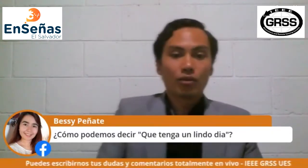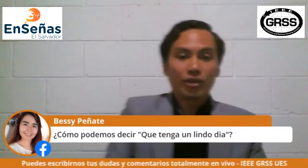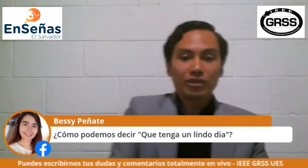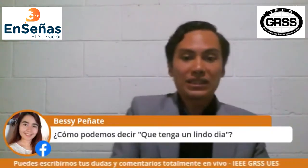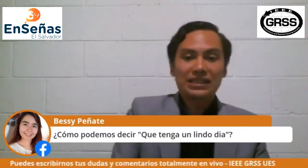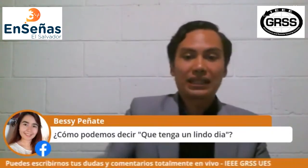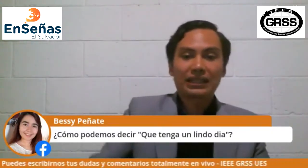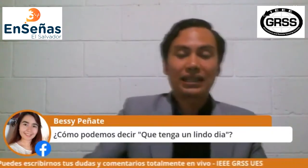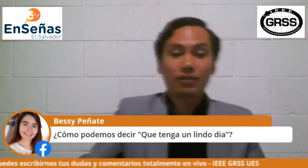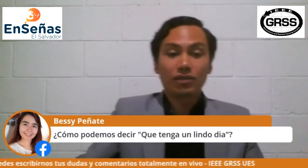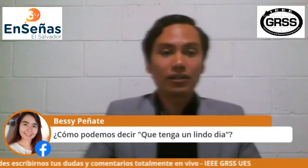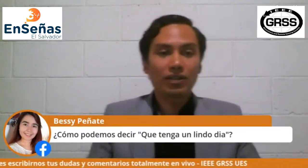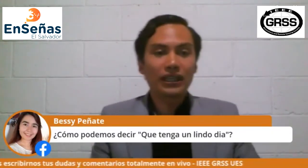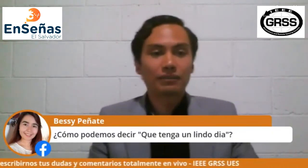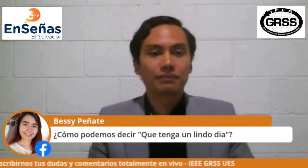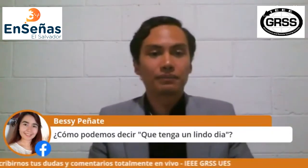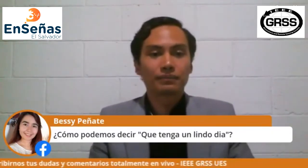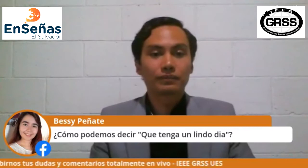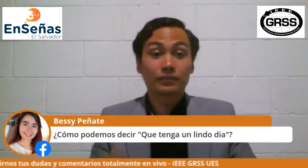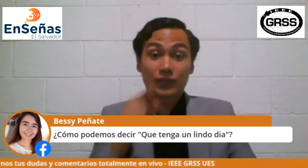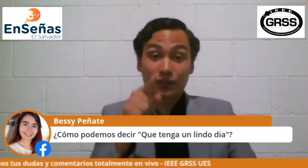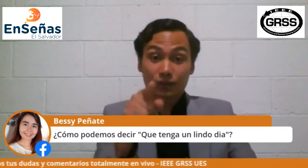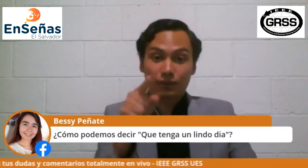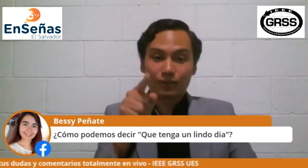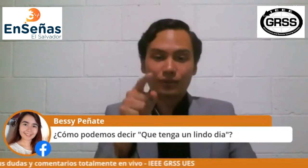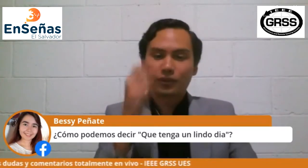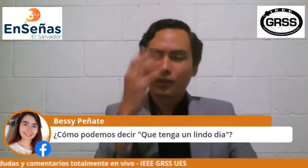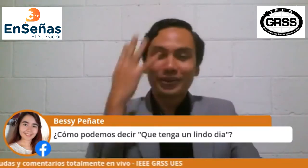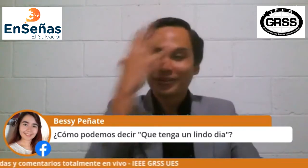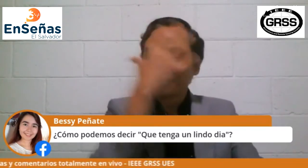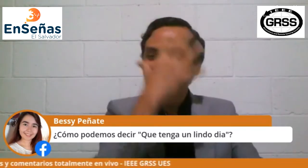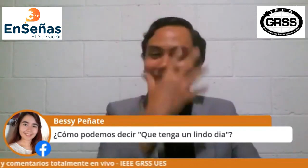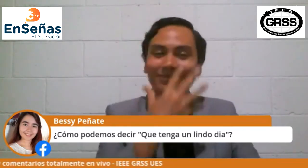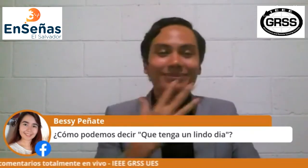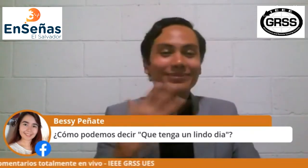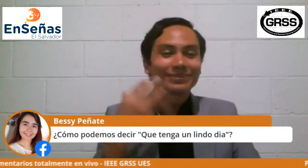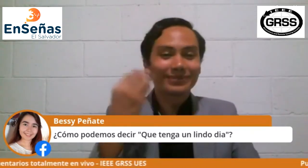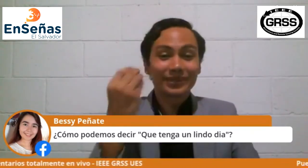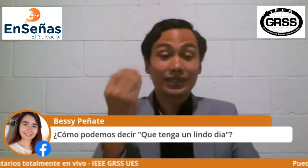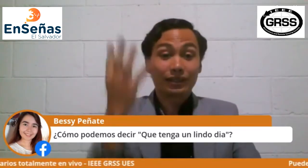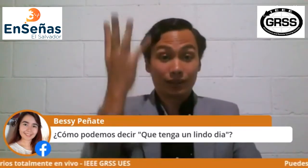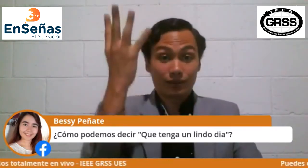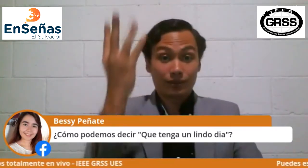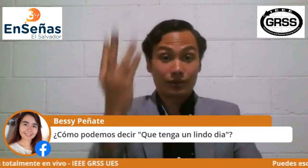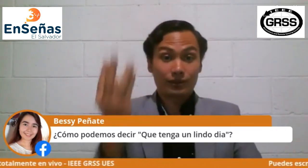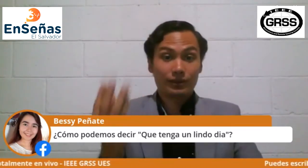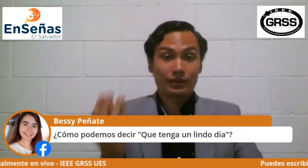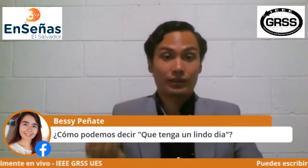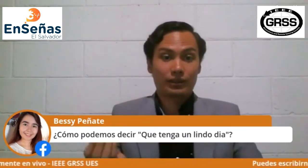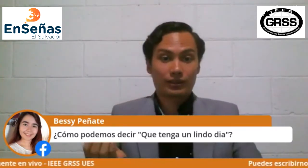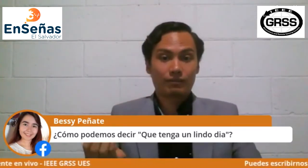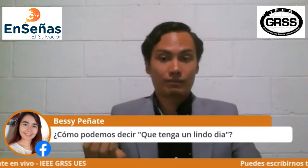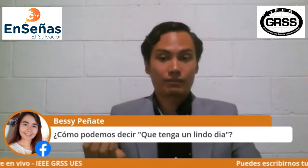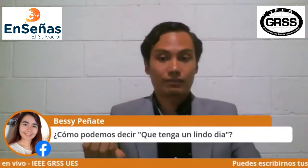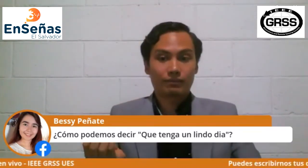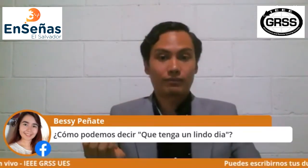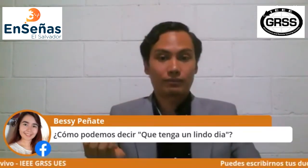¿Cómo podemos decir que tenga un lindo día?